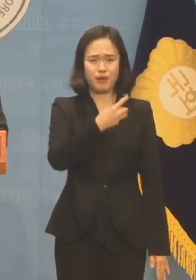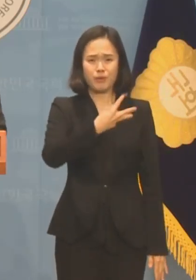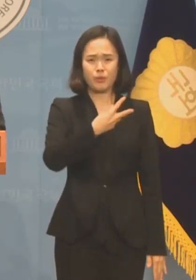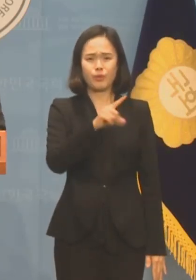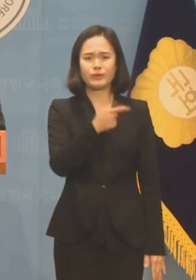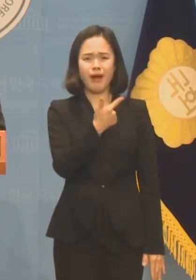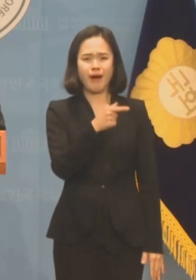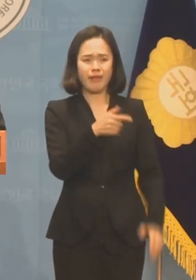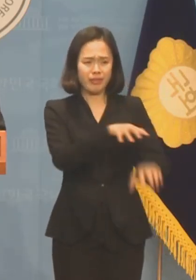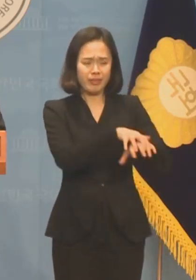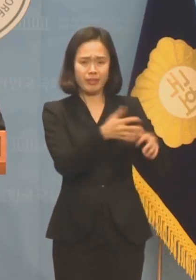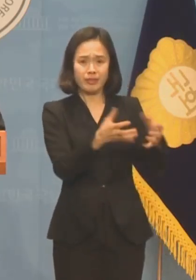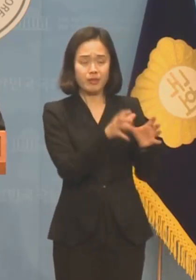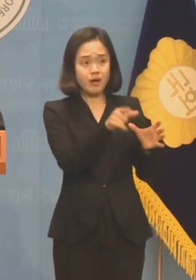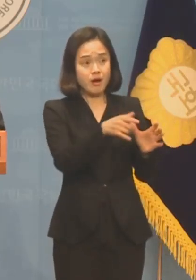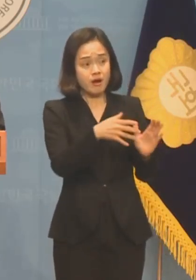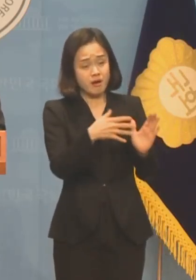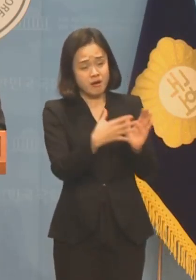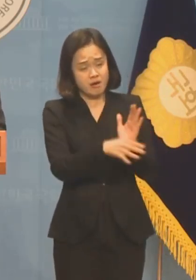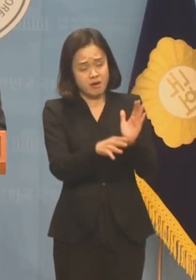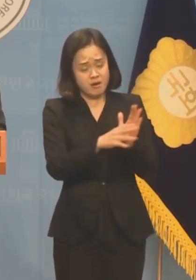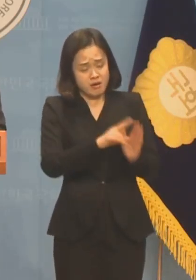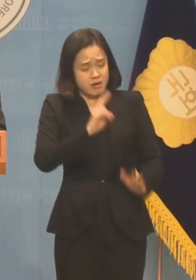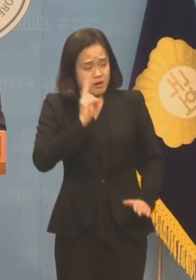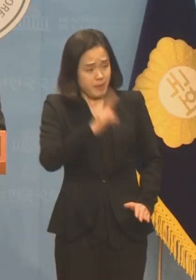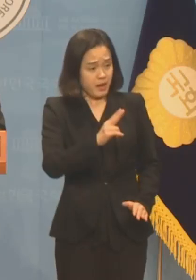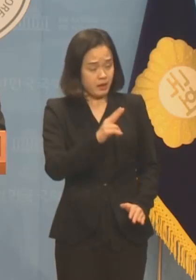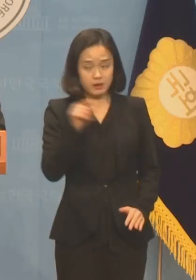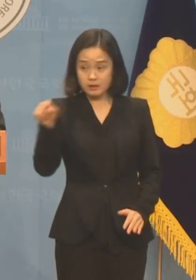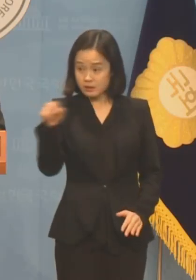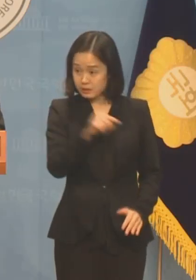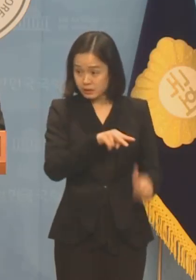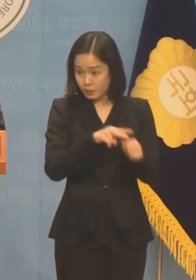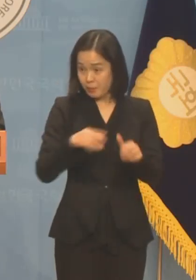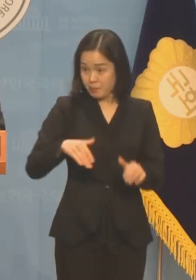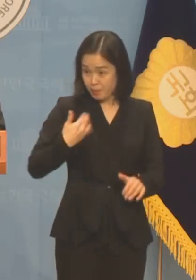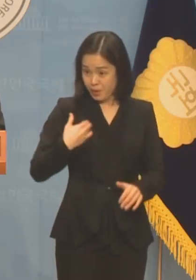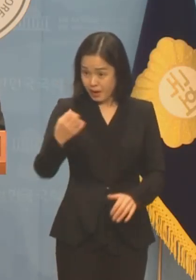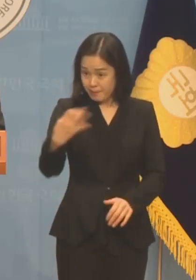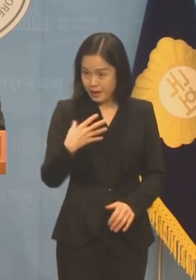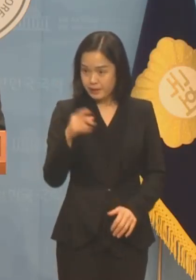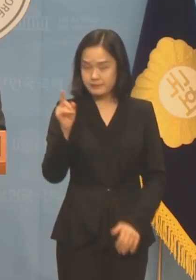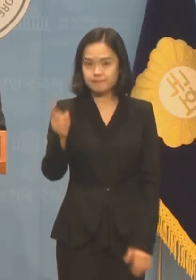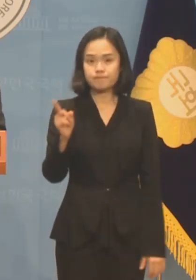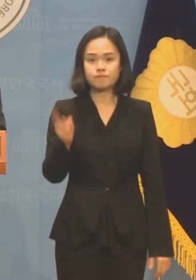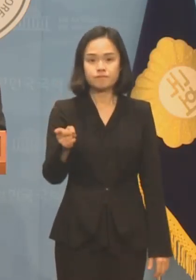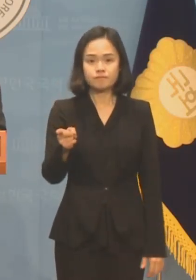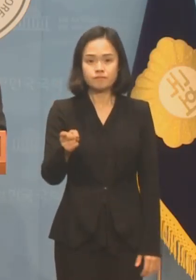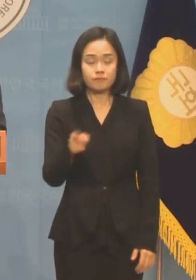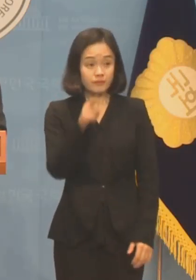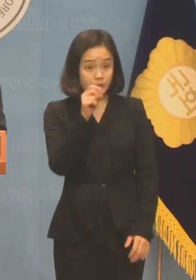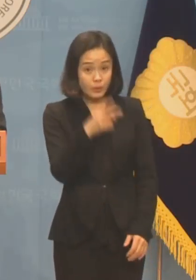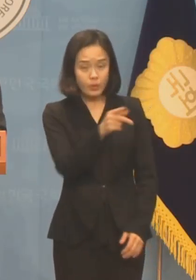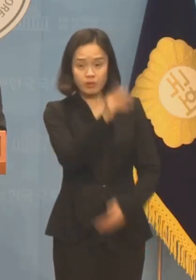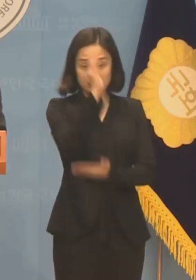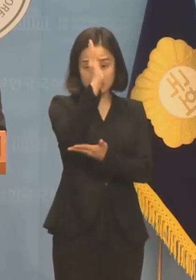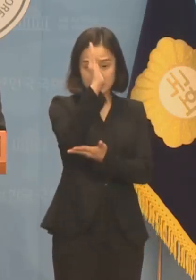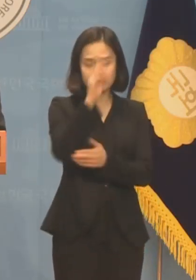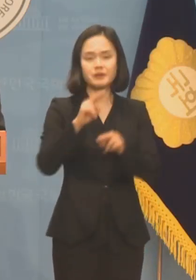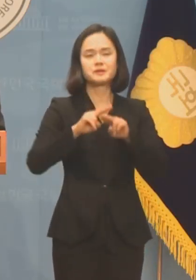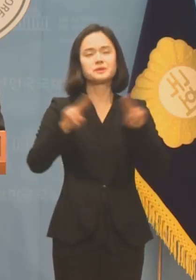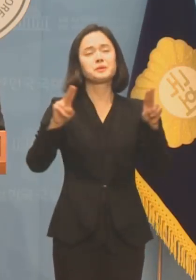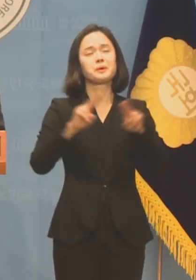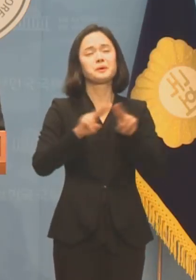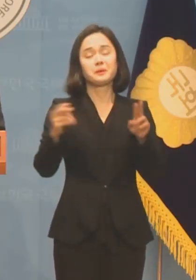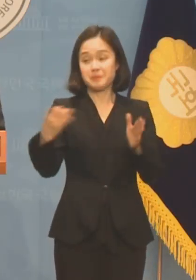정녕 몰랐다고 할 수 있습니까? 그러면서 고작 기자회견 철회라고요? 그렇다고 그 끔찍한